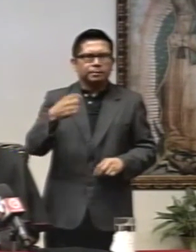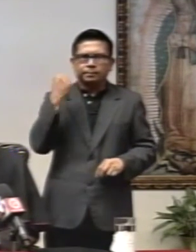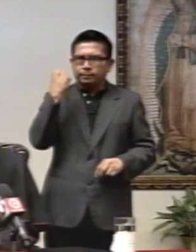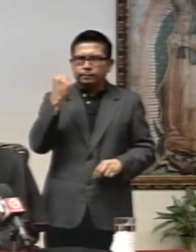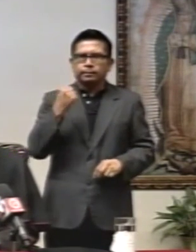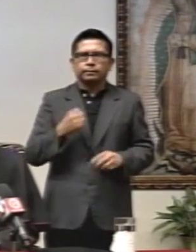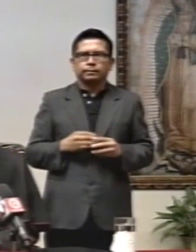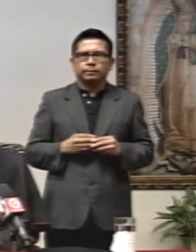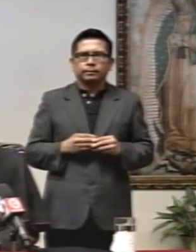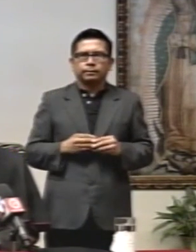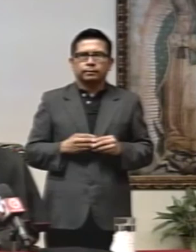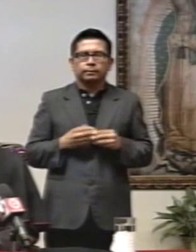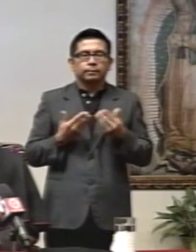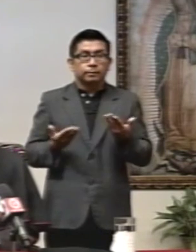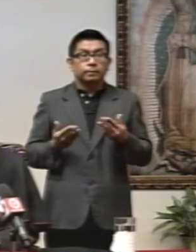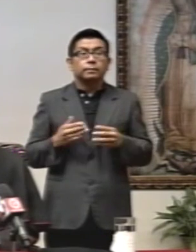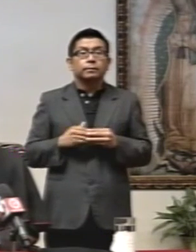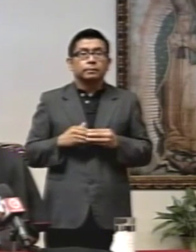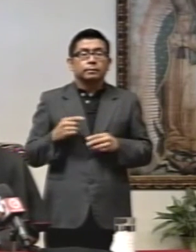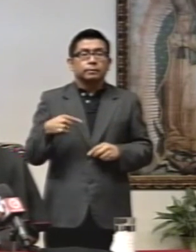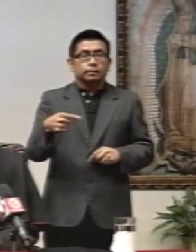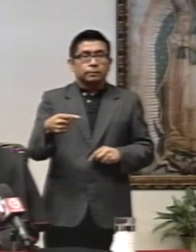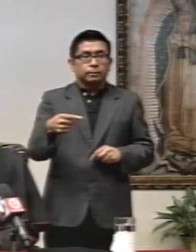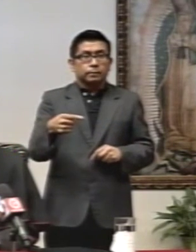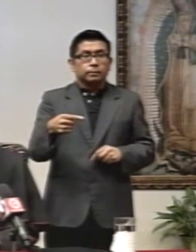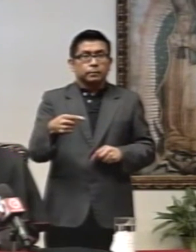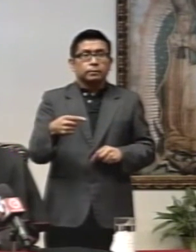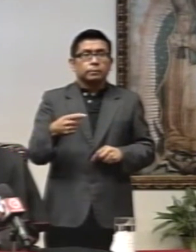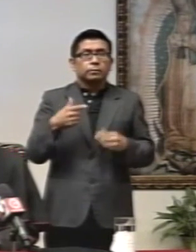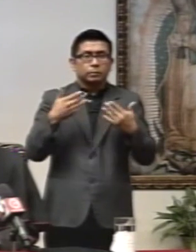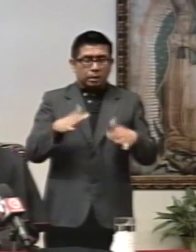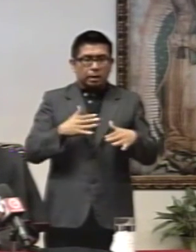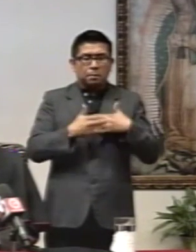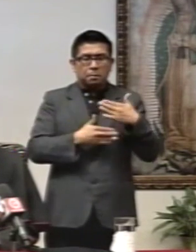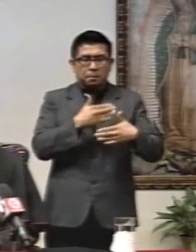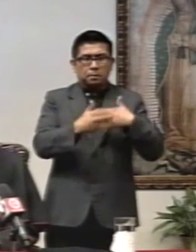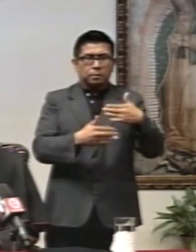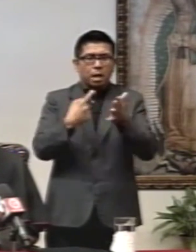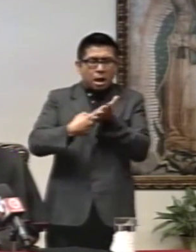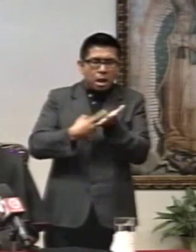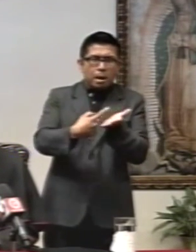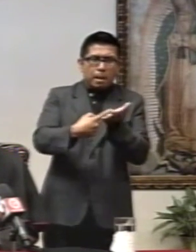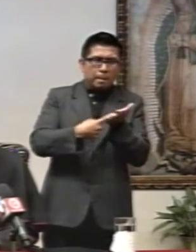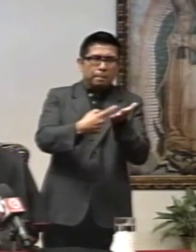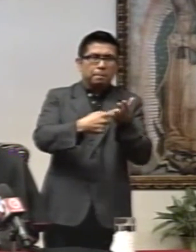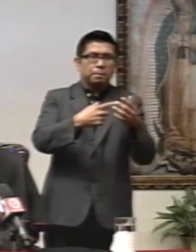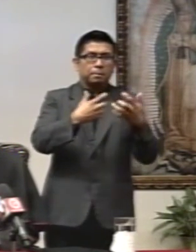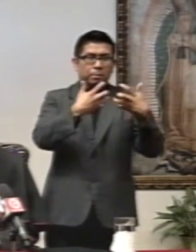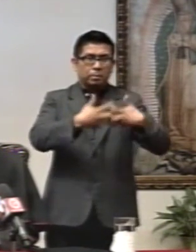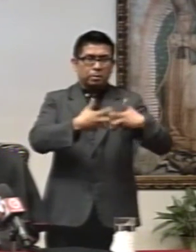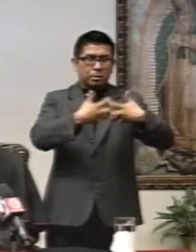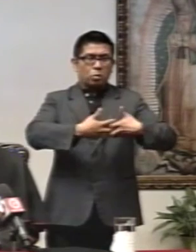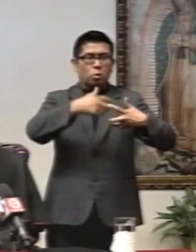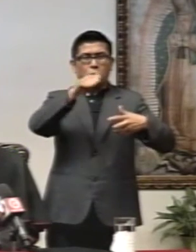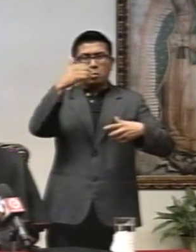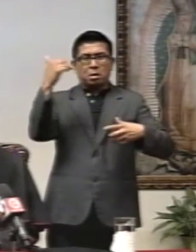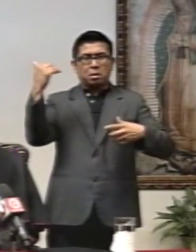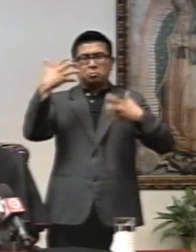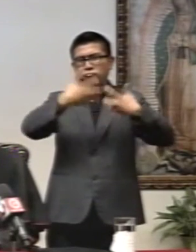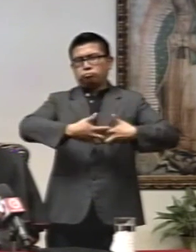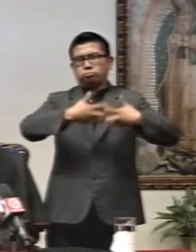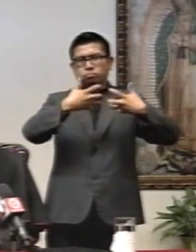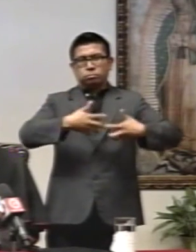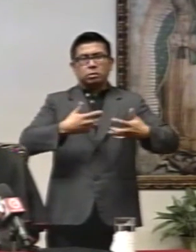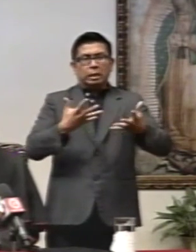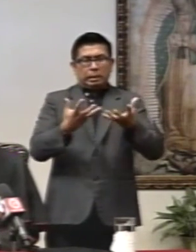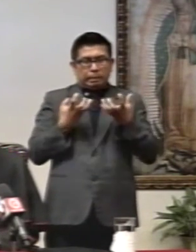importante. Entonces, cuando ha habido todo este proceso, este litigio con las transnacionales que demandan